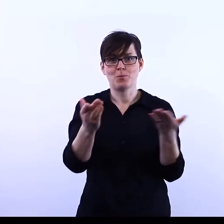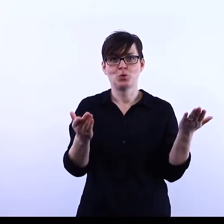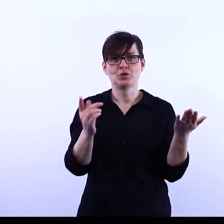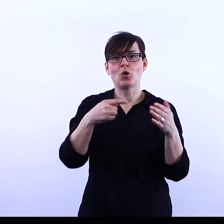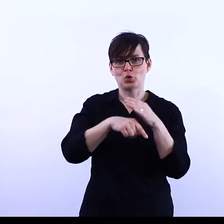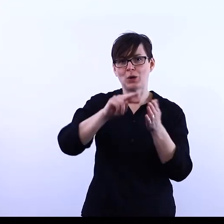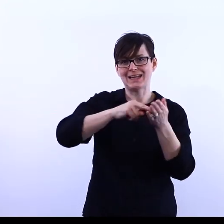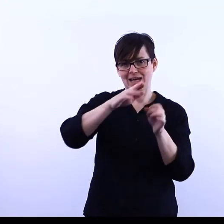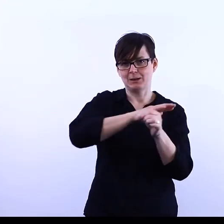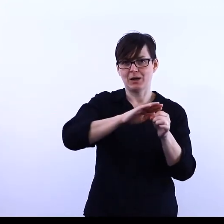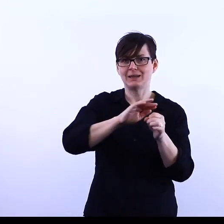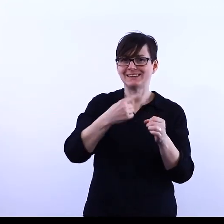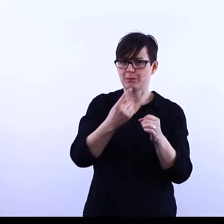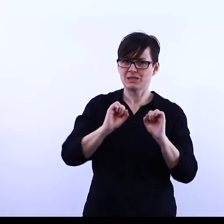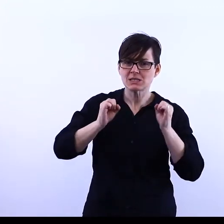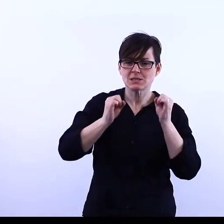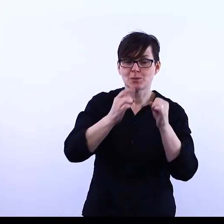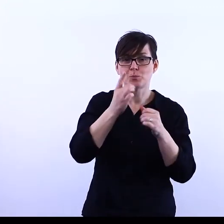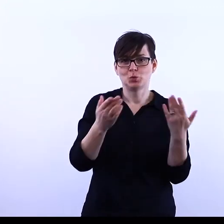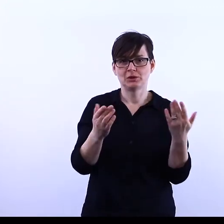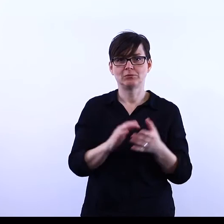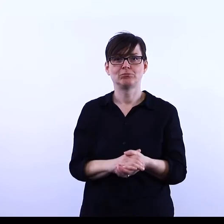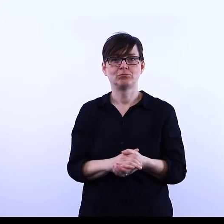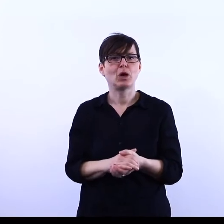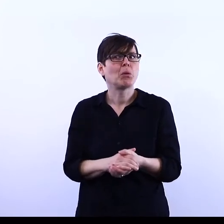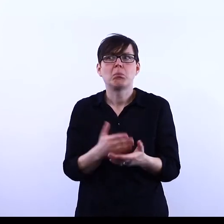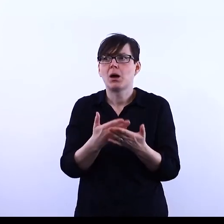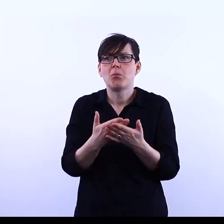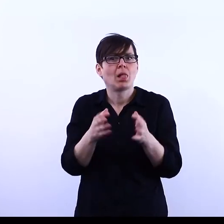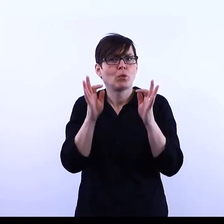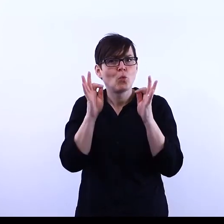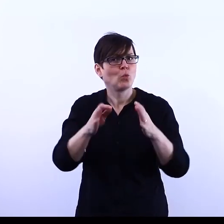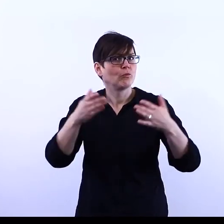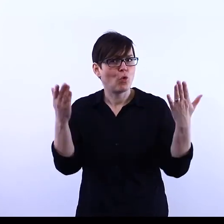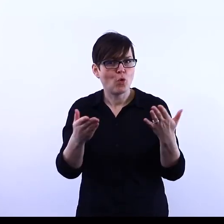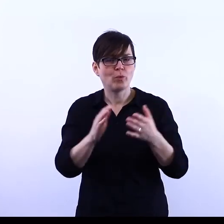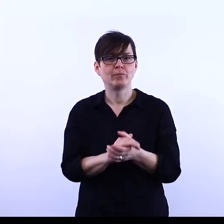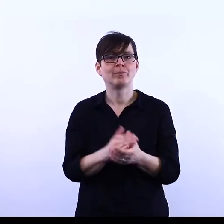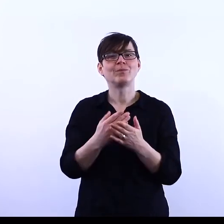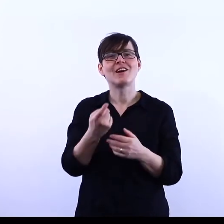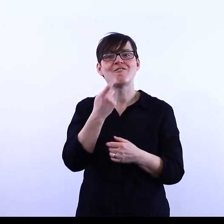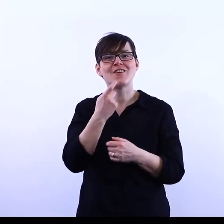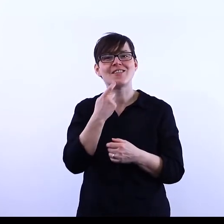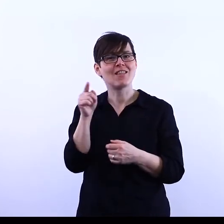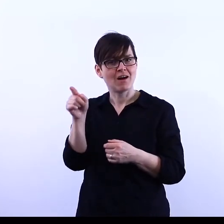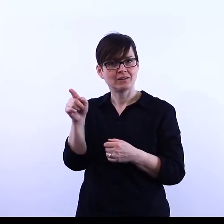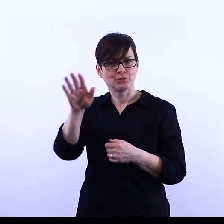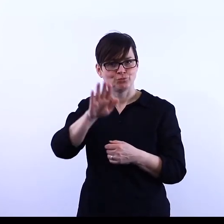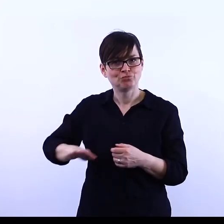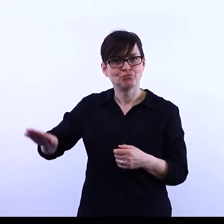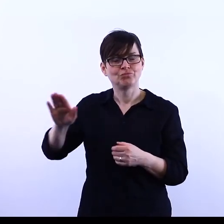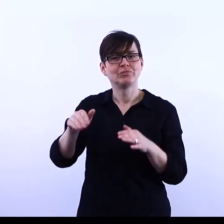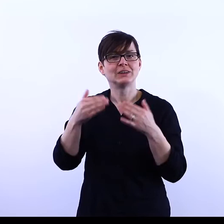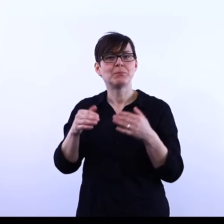heraus. Aber um ein Best-Practice-Beispiel zu nennen, in Finnland ist ein KI